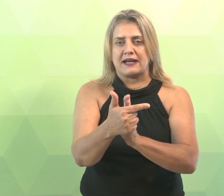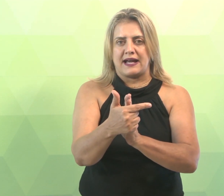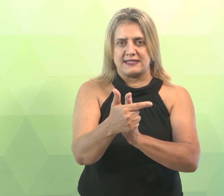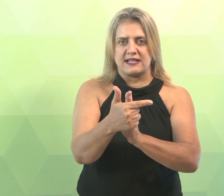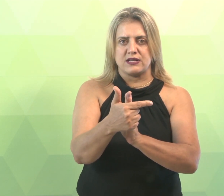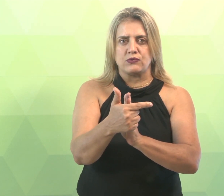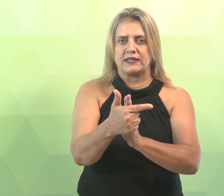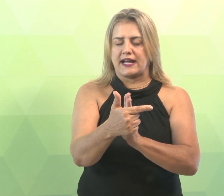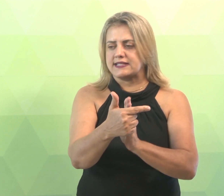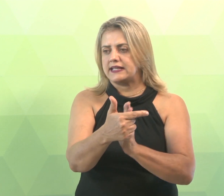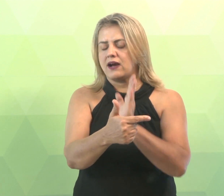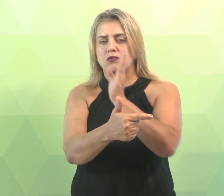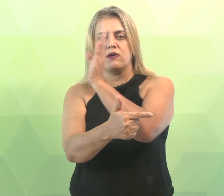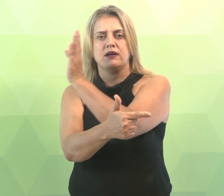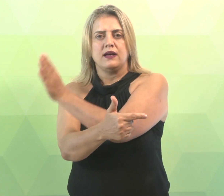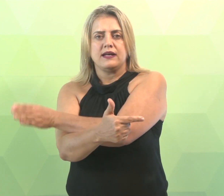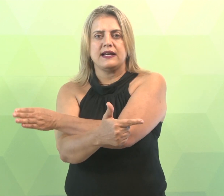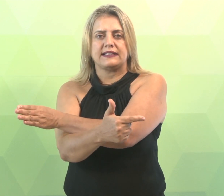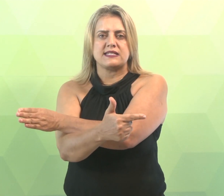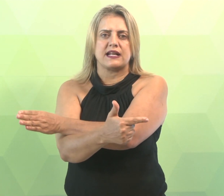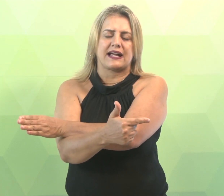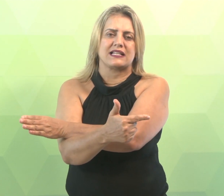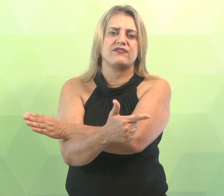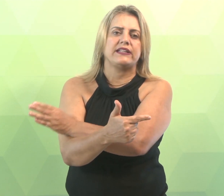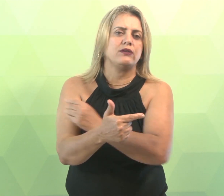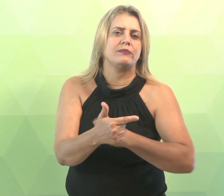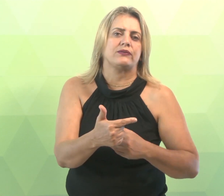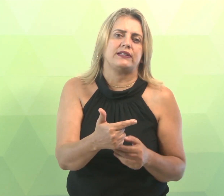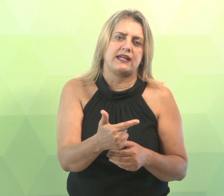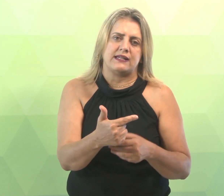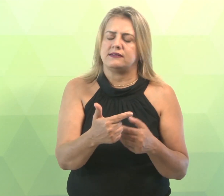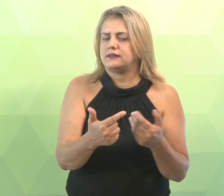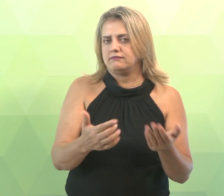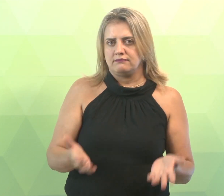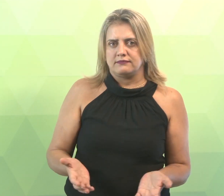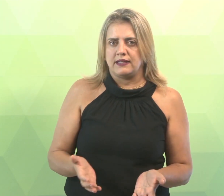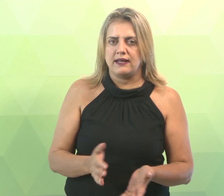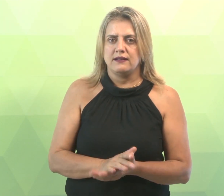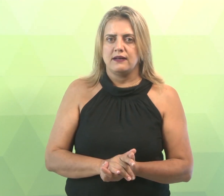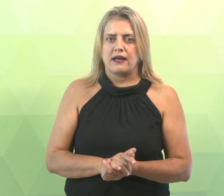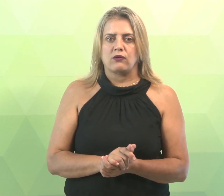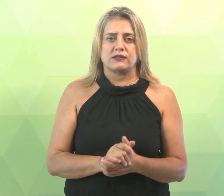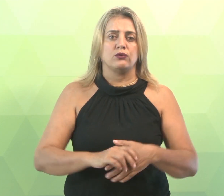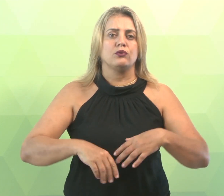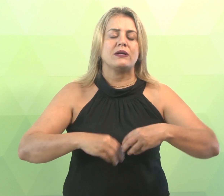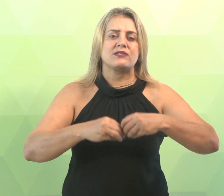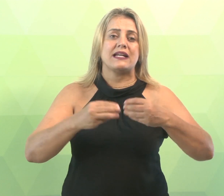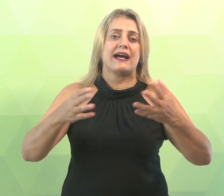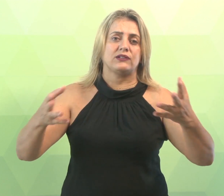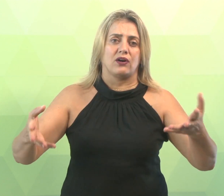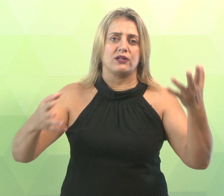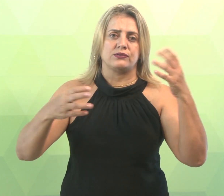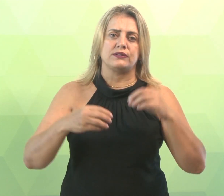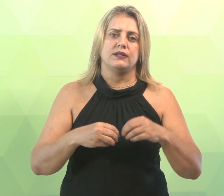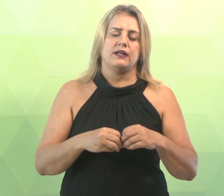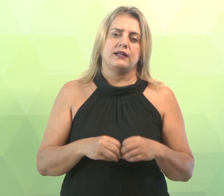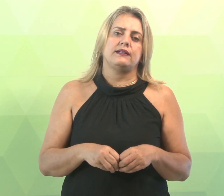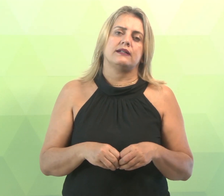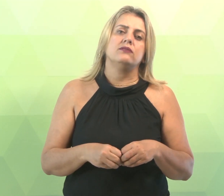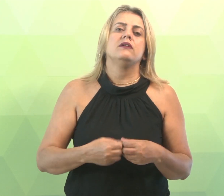casa é a segunda casa da rua, e a terceira casa vai ter número 3, né? São números aleatórios. Então, eu